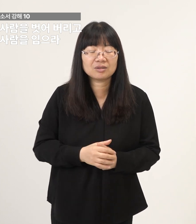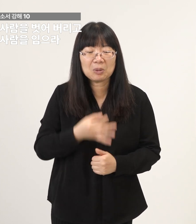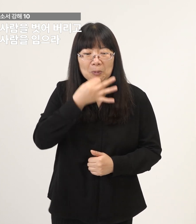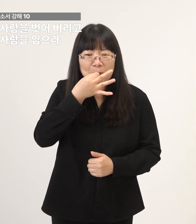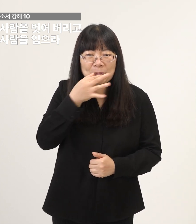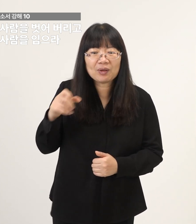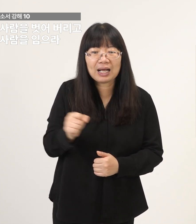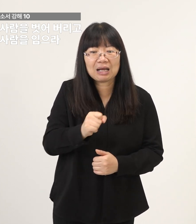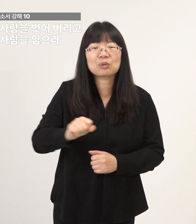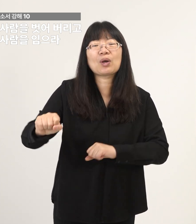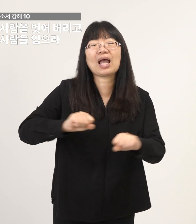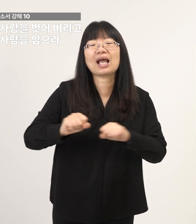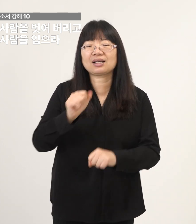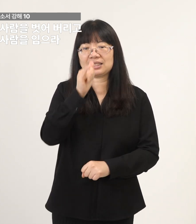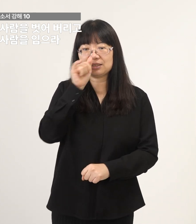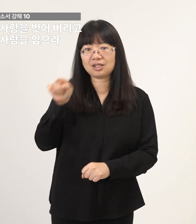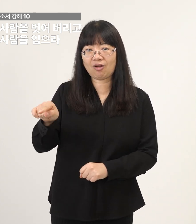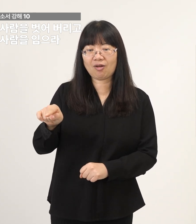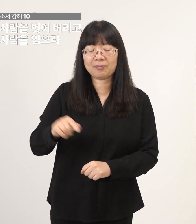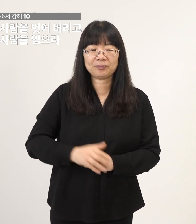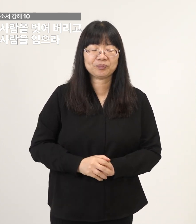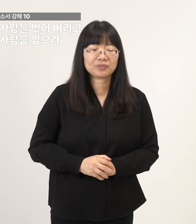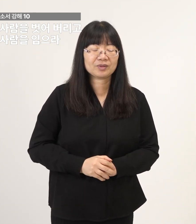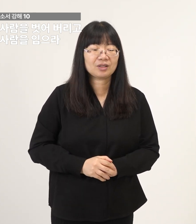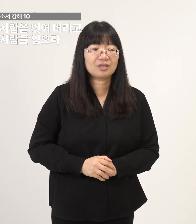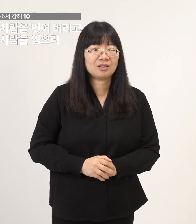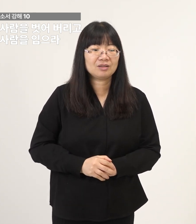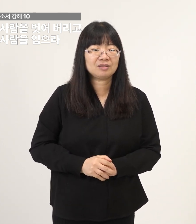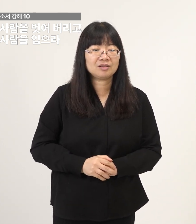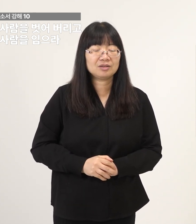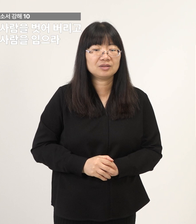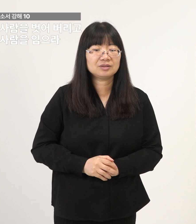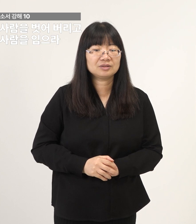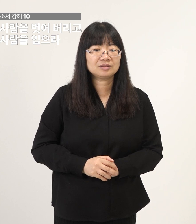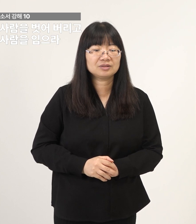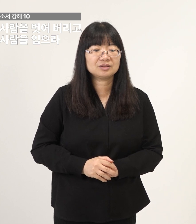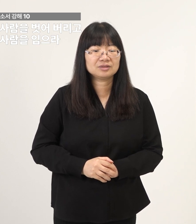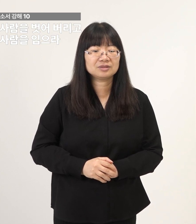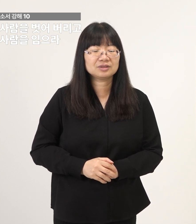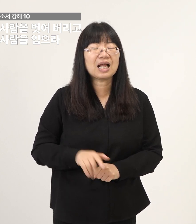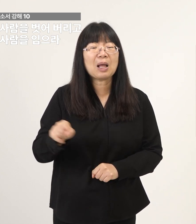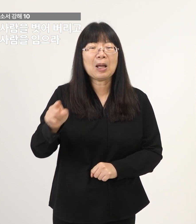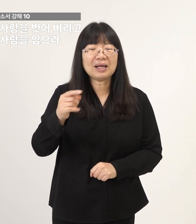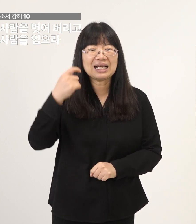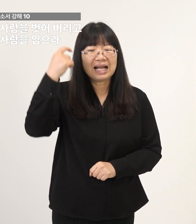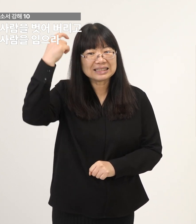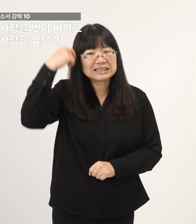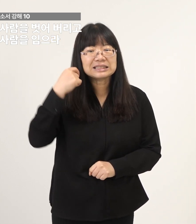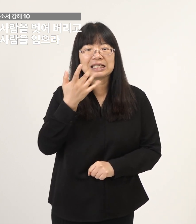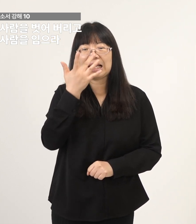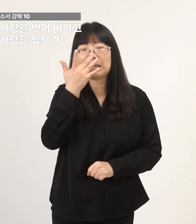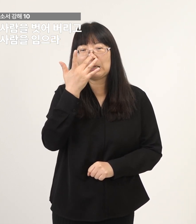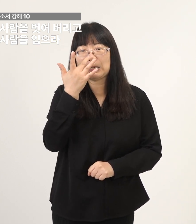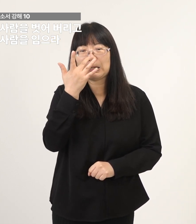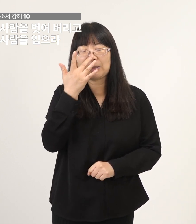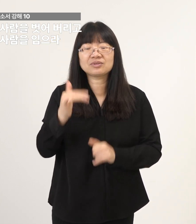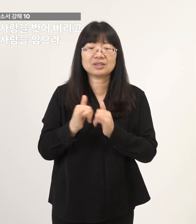행하되. 자, 그들을 성경이 뭐라고 딱 증언하냐 하면 감각 없는 자래요. 감각 없는